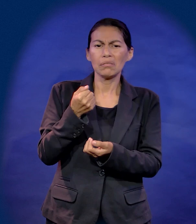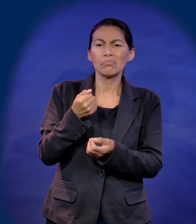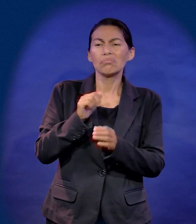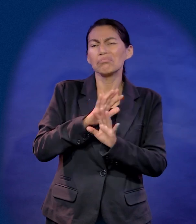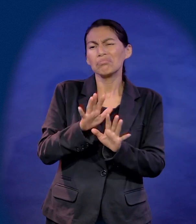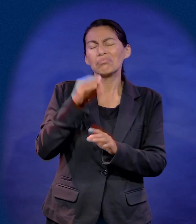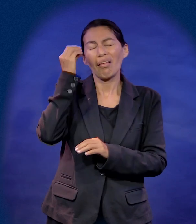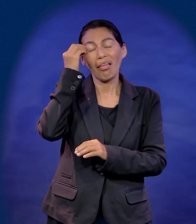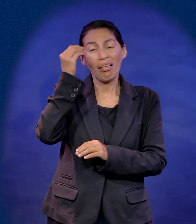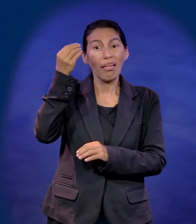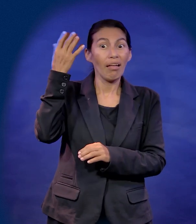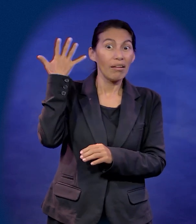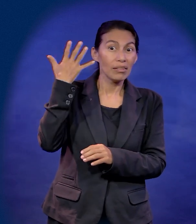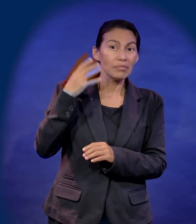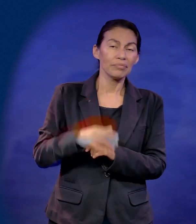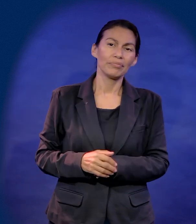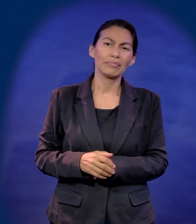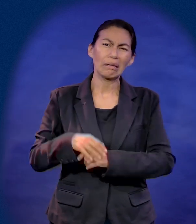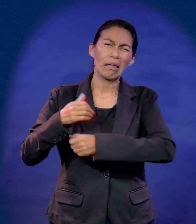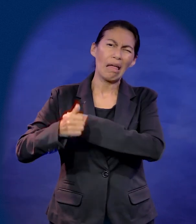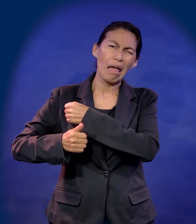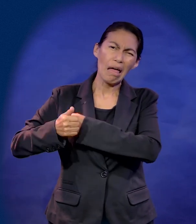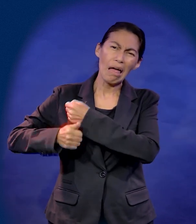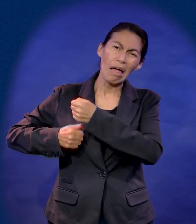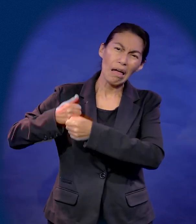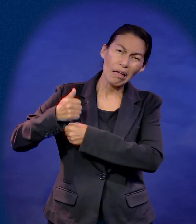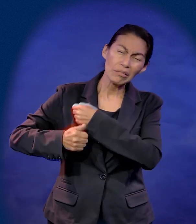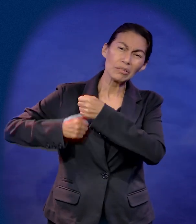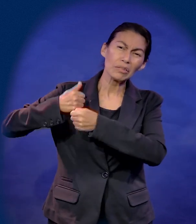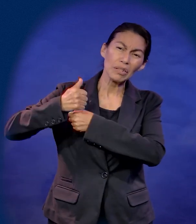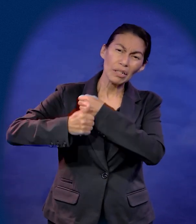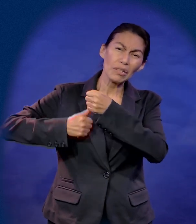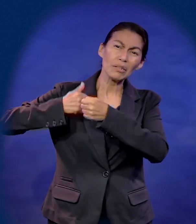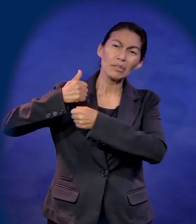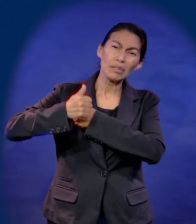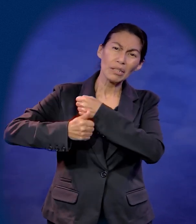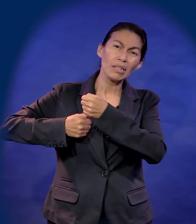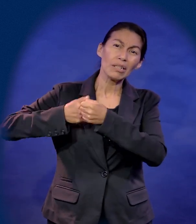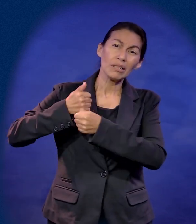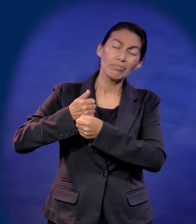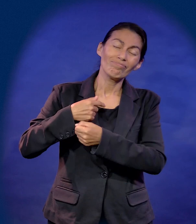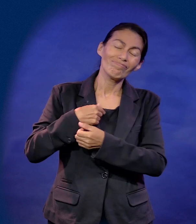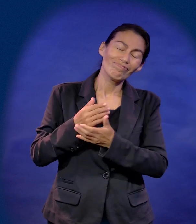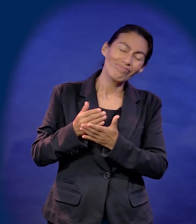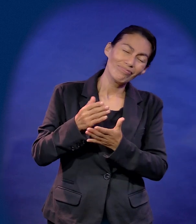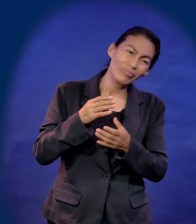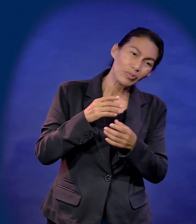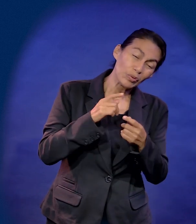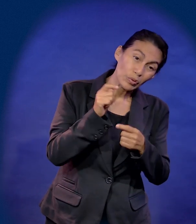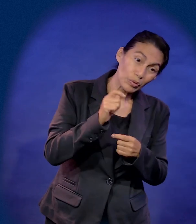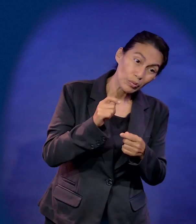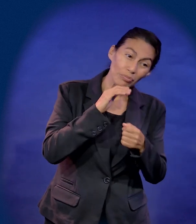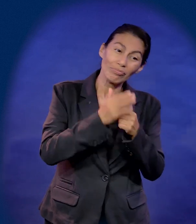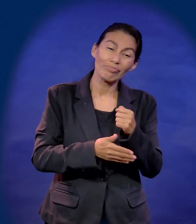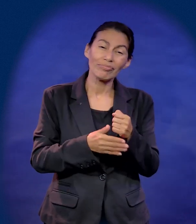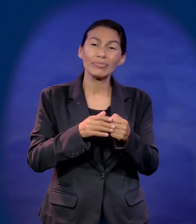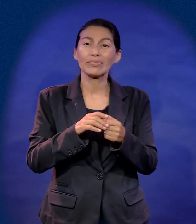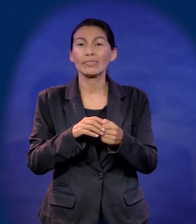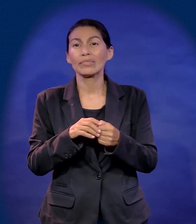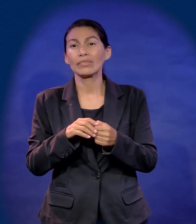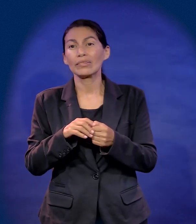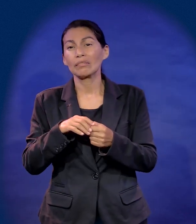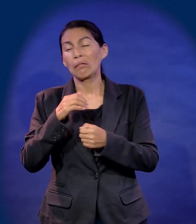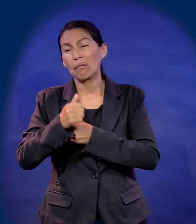mi trabajo, se acabó la boda, gané mi dinerito y se me olvidó. Y pasaron los años y los años y los años y